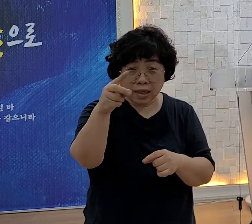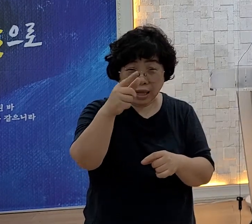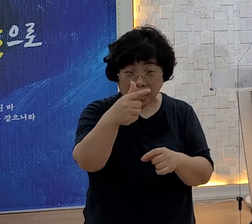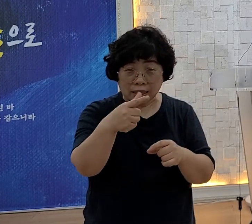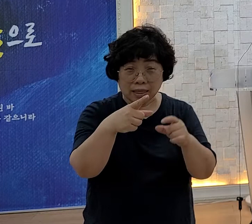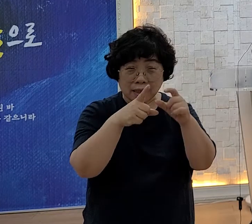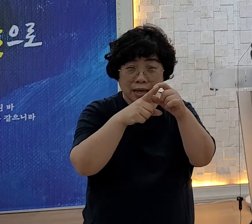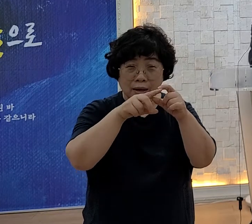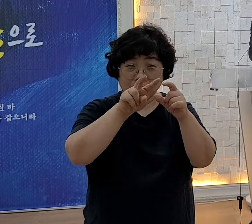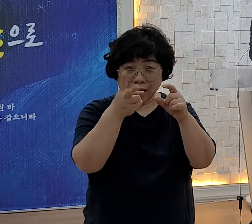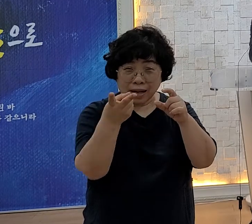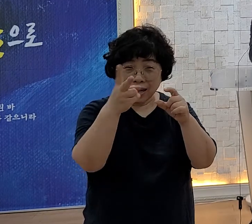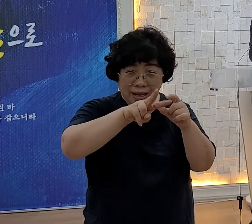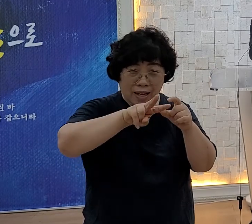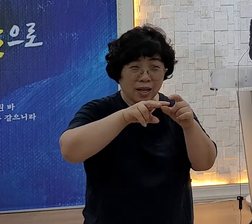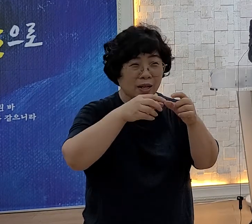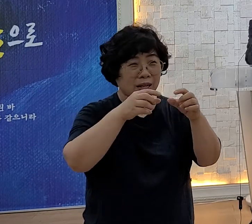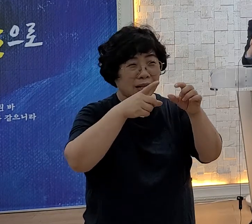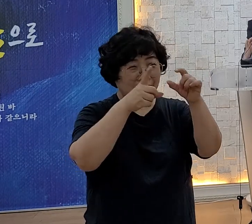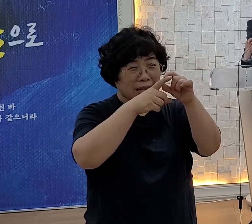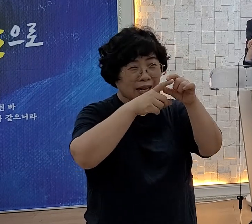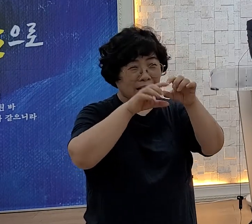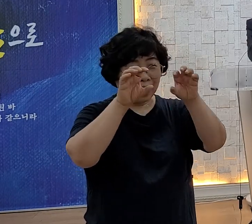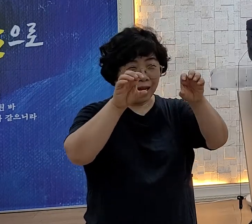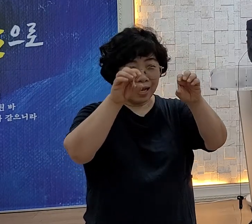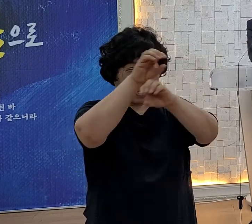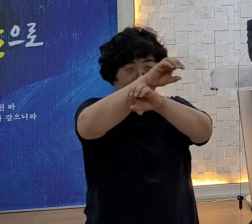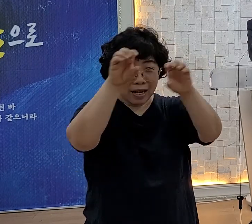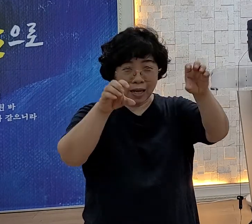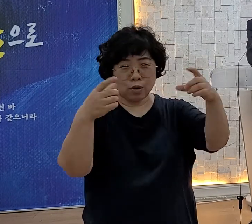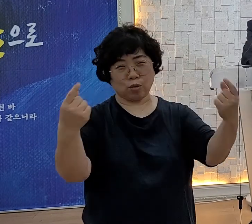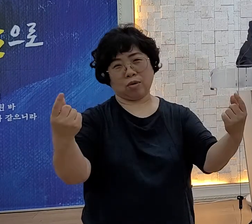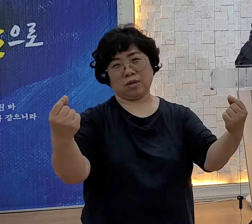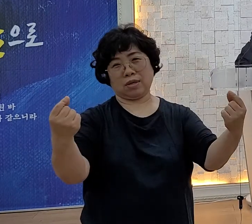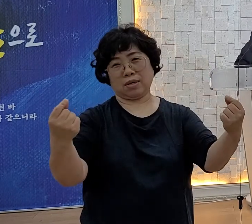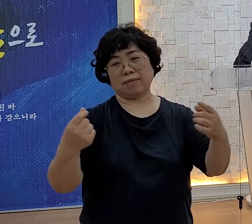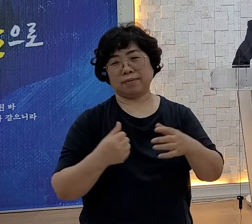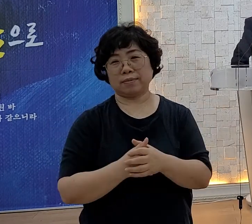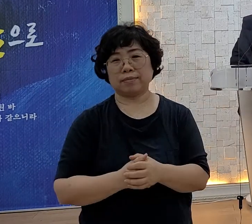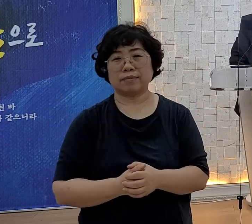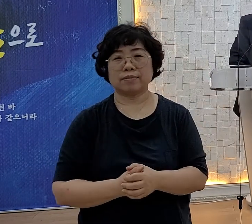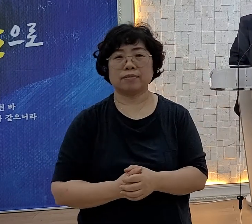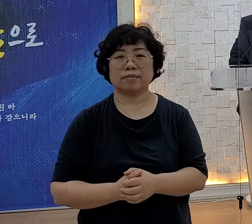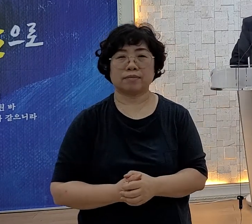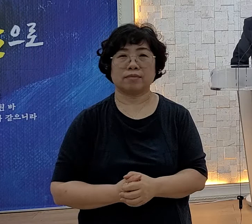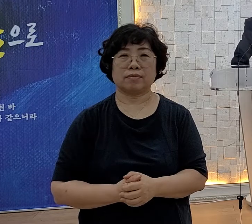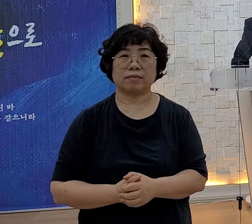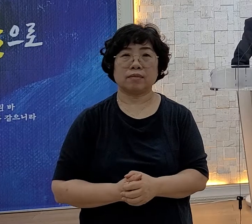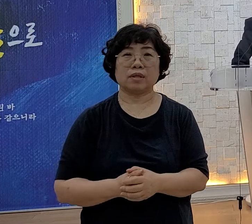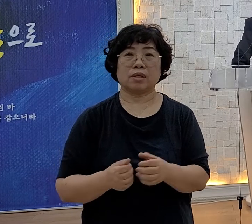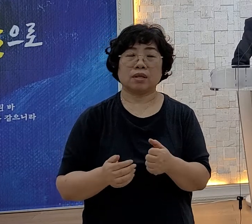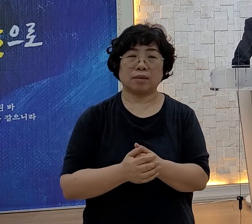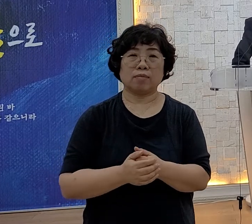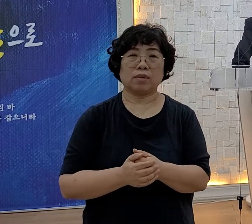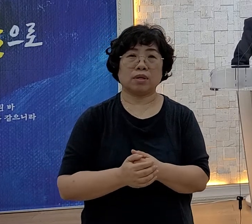거나 연단하시는, 오늘 말씀과 이 똑같은 말. 그래서